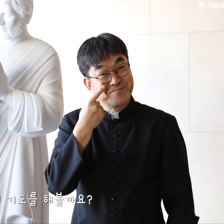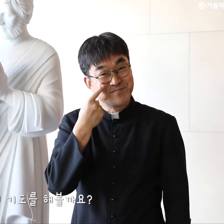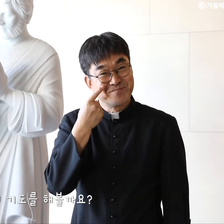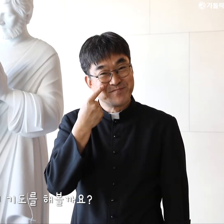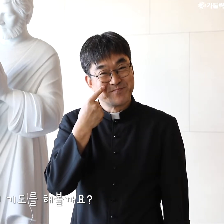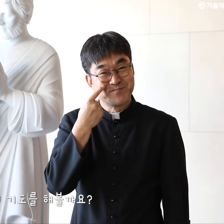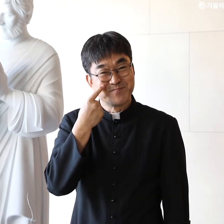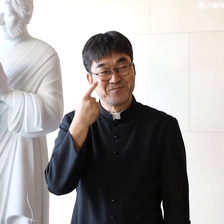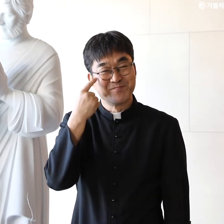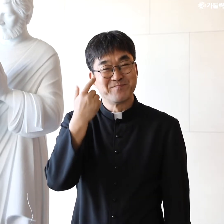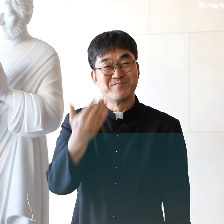해볼까요?